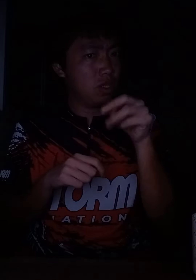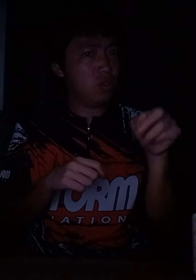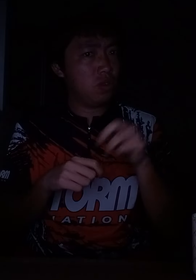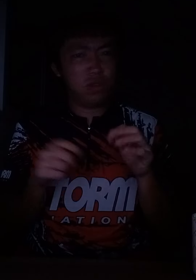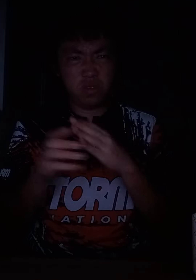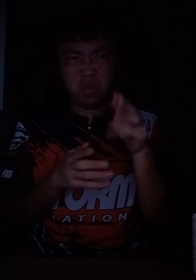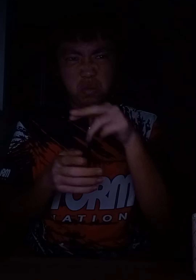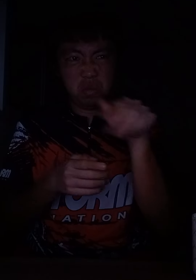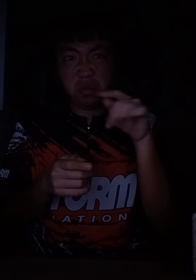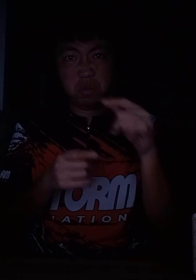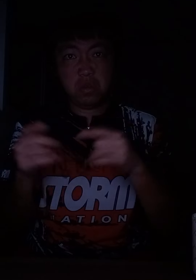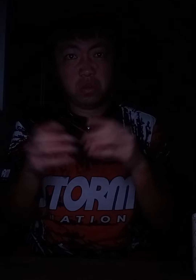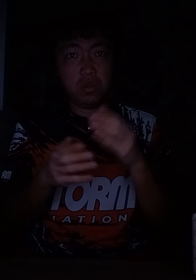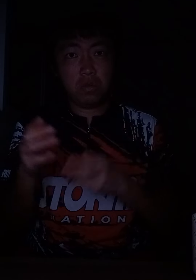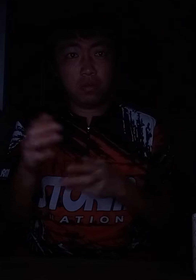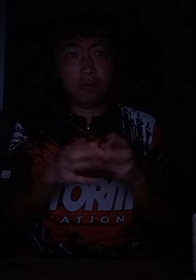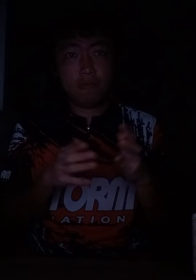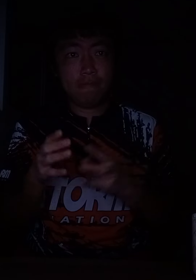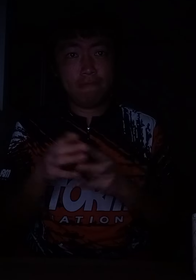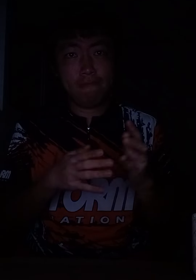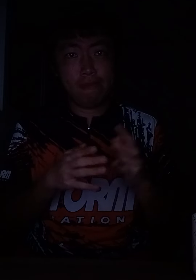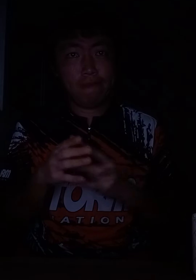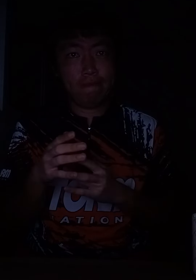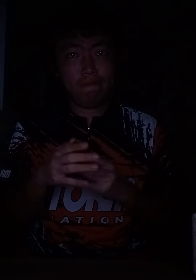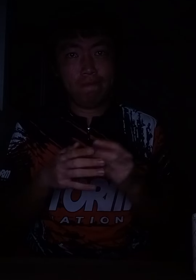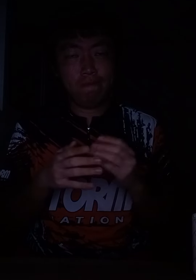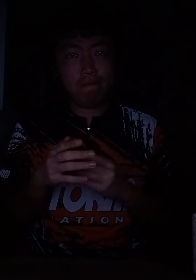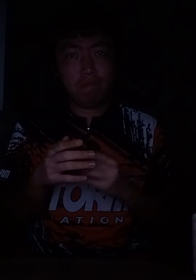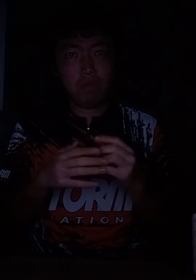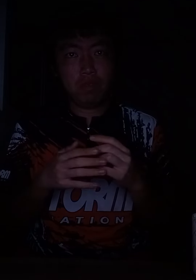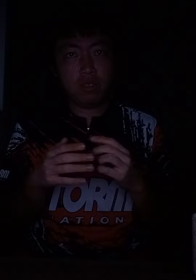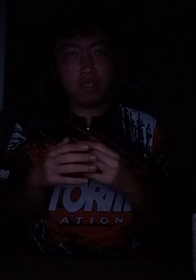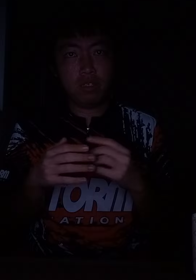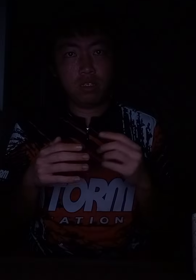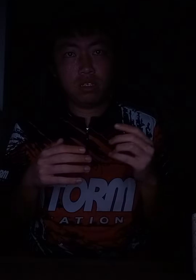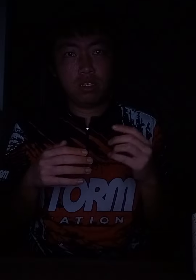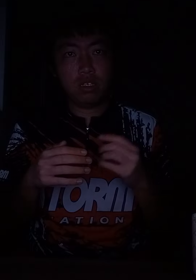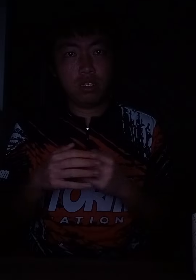쫓아가가지고 붙들고 이럴 수 있는 그런 권한이 없어요 저희한테는.